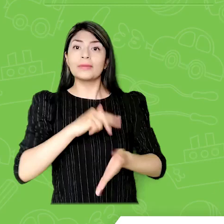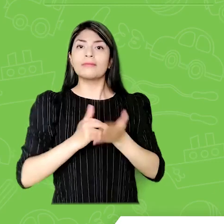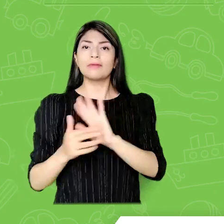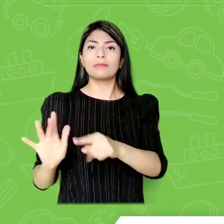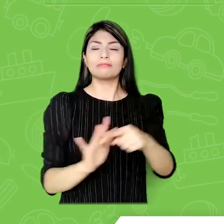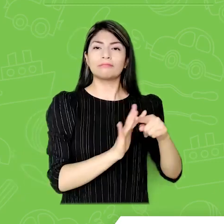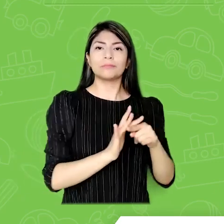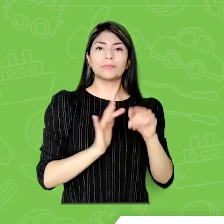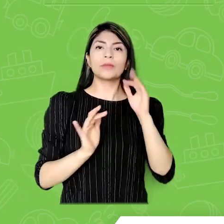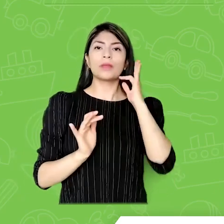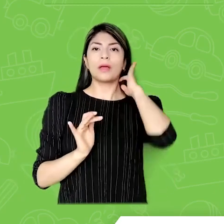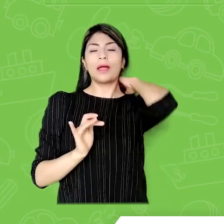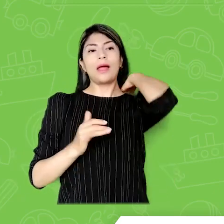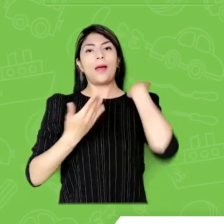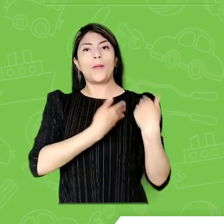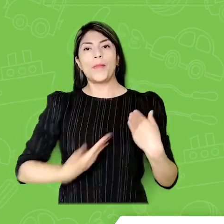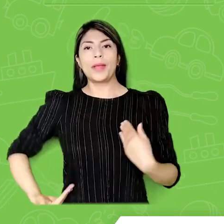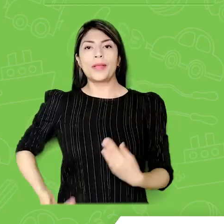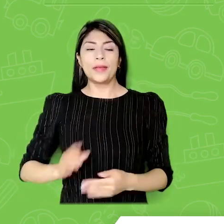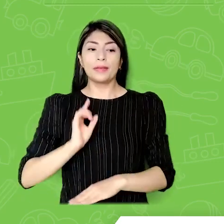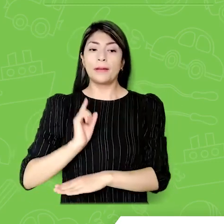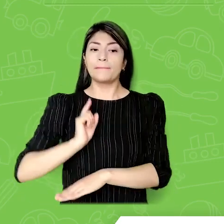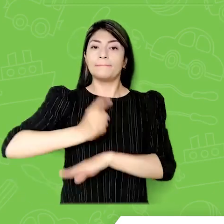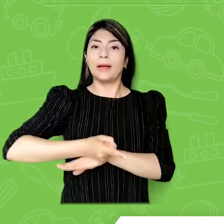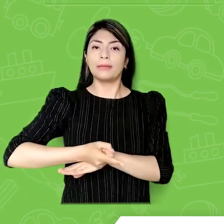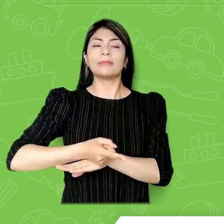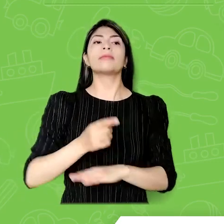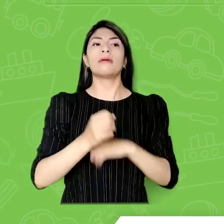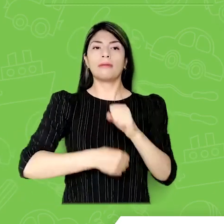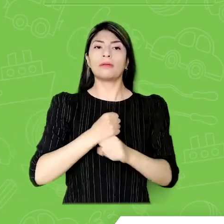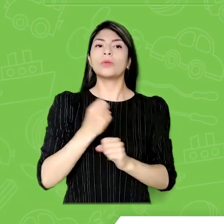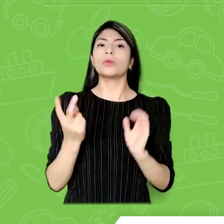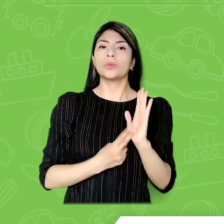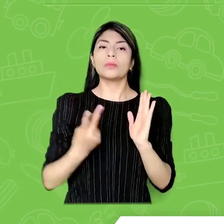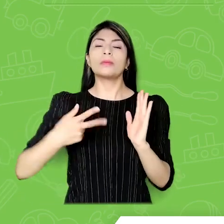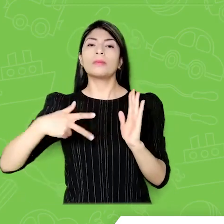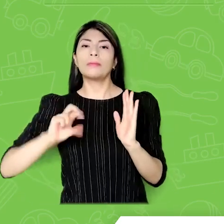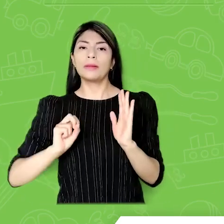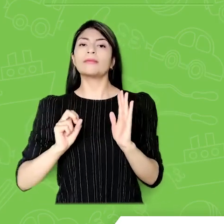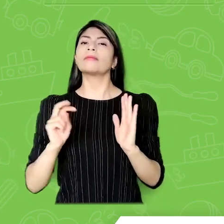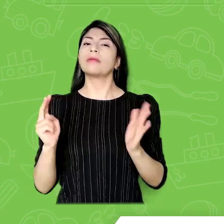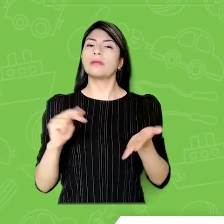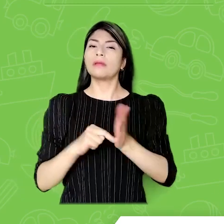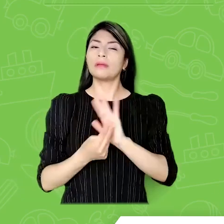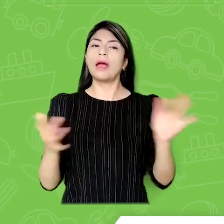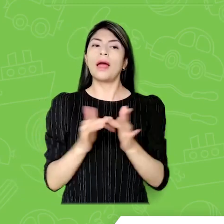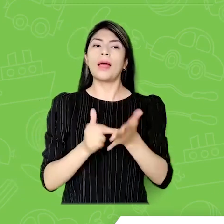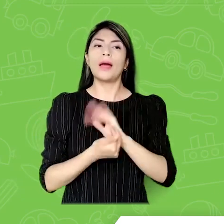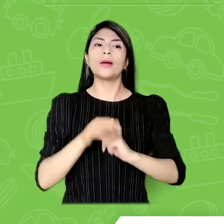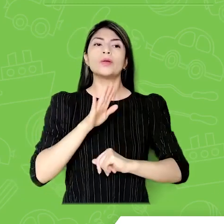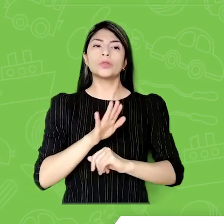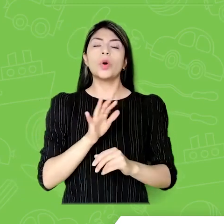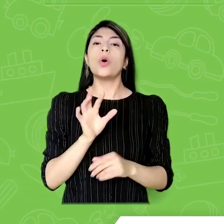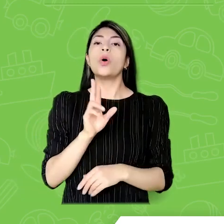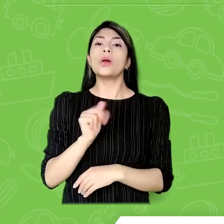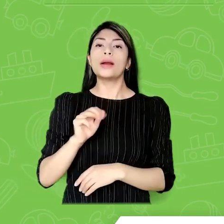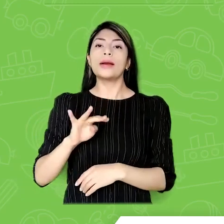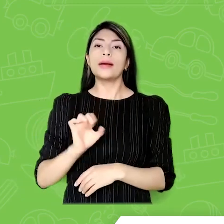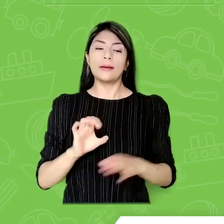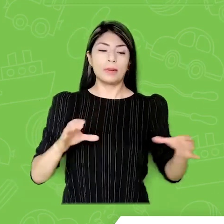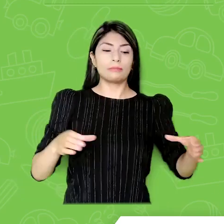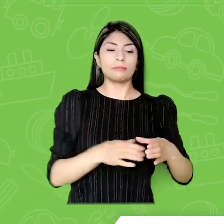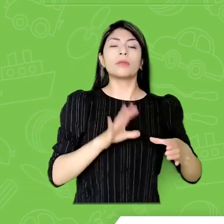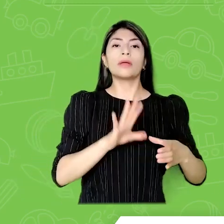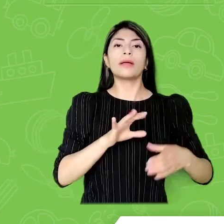Presidencial 01 de 2020, dirigida a las entidades de la rama ejecutiva del orden nacional, da la directriz al